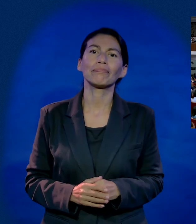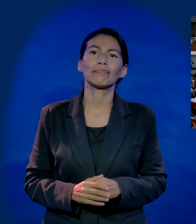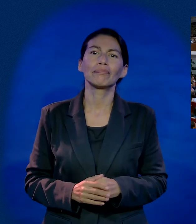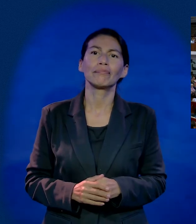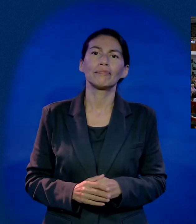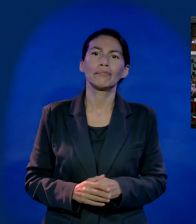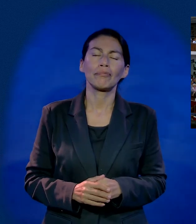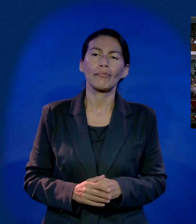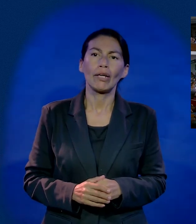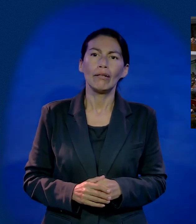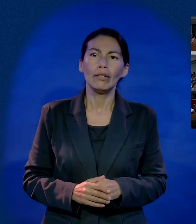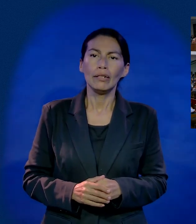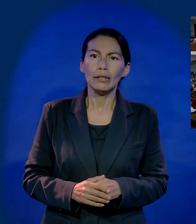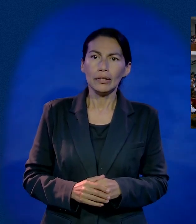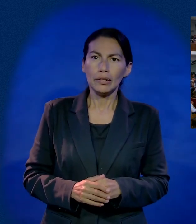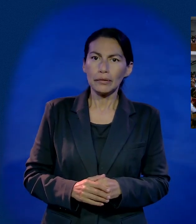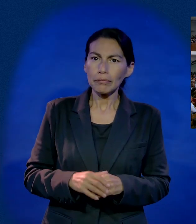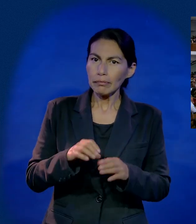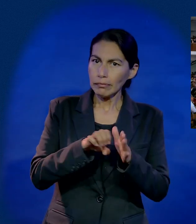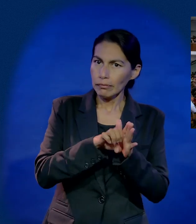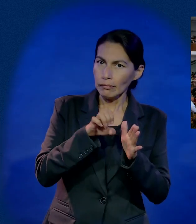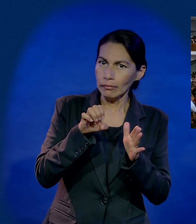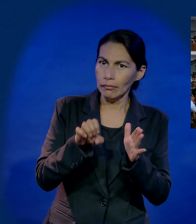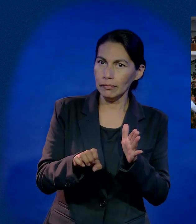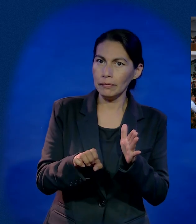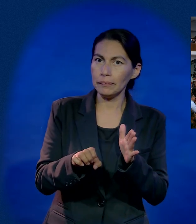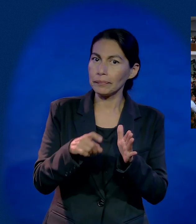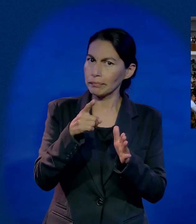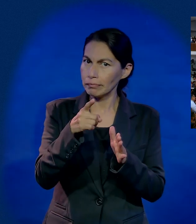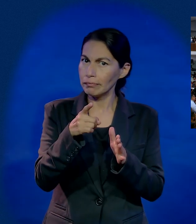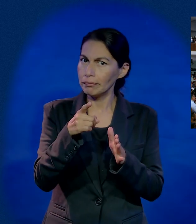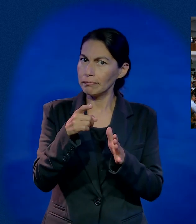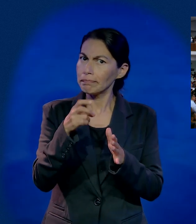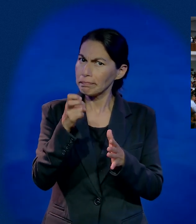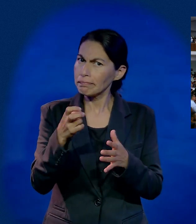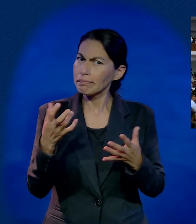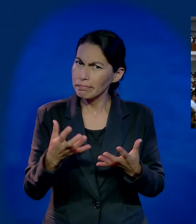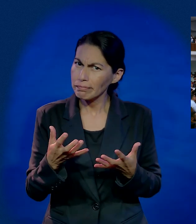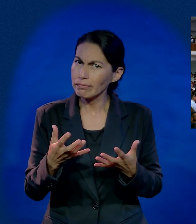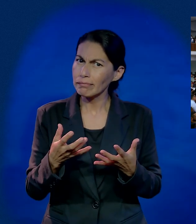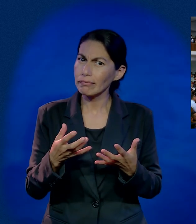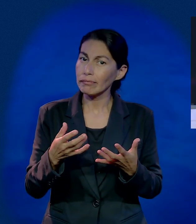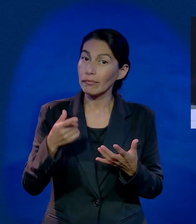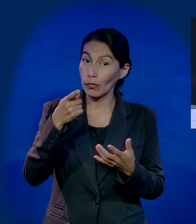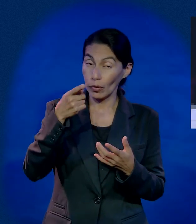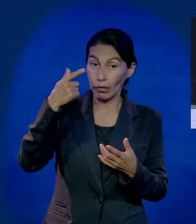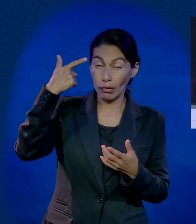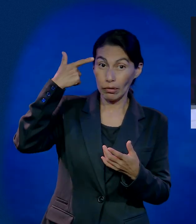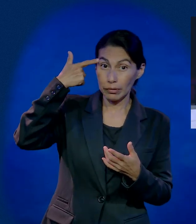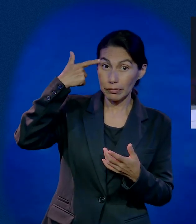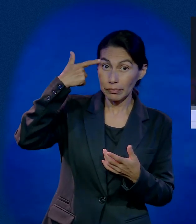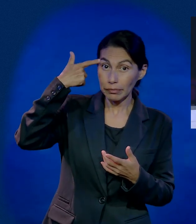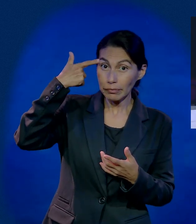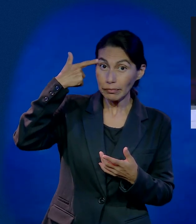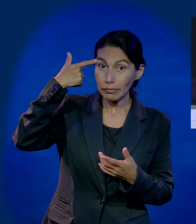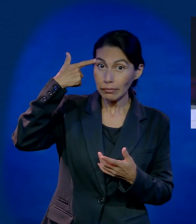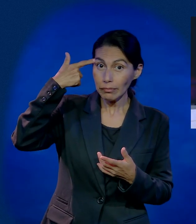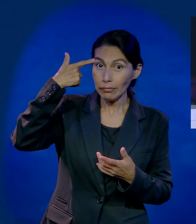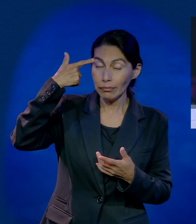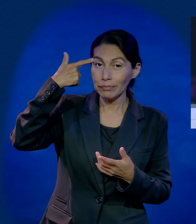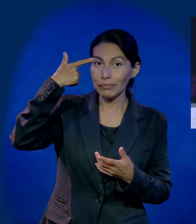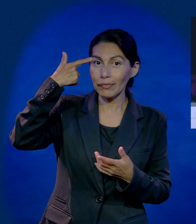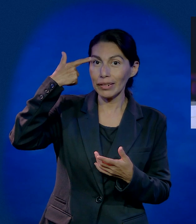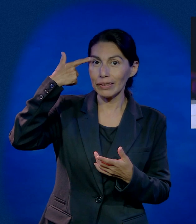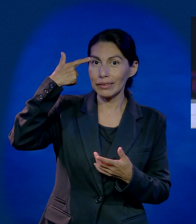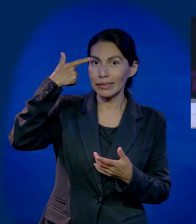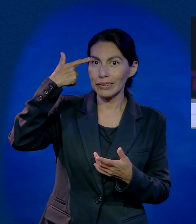con un objetivo. Sígueme, por favor. Yo te voy a hacer una pregunta, señorita. Si ese fuera tu caso y ahora tienes un arma en la cabeza,